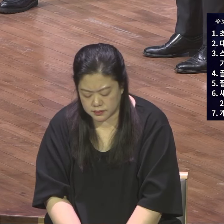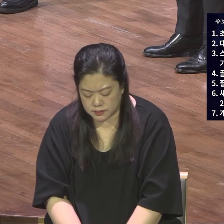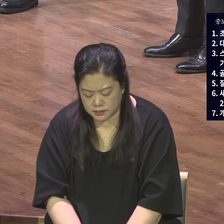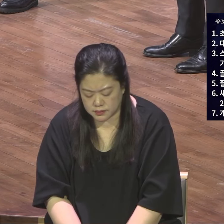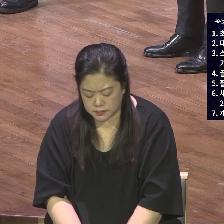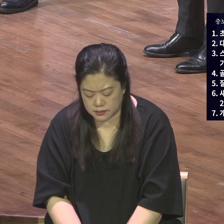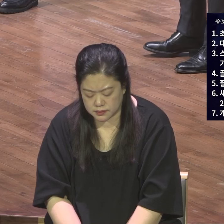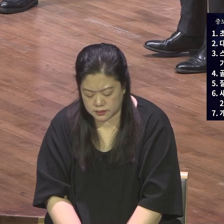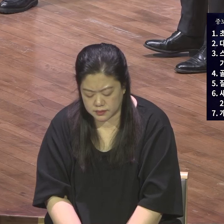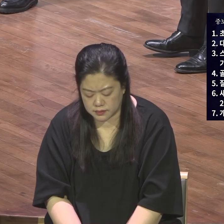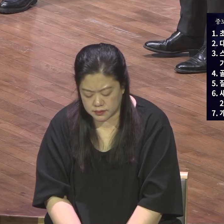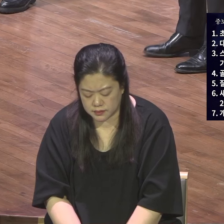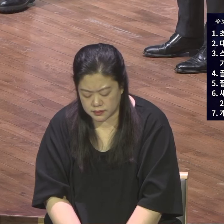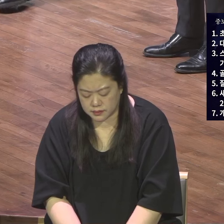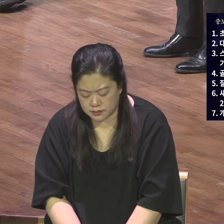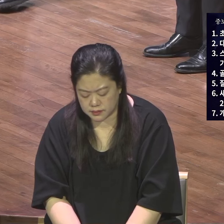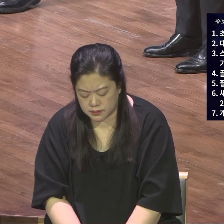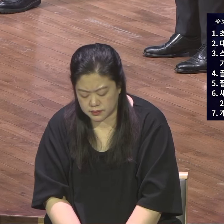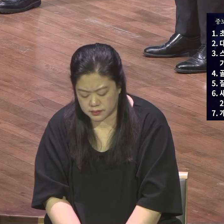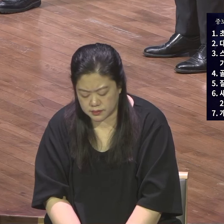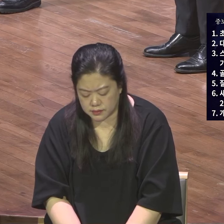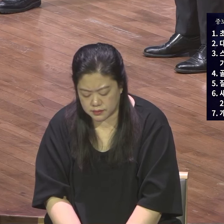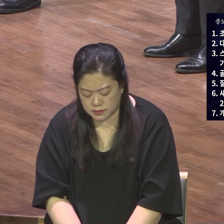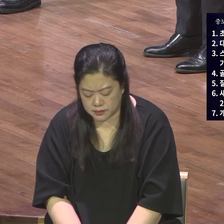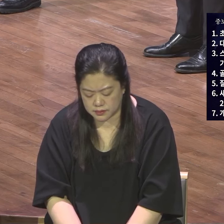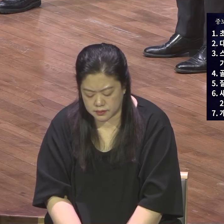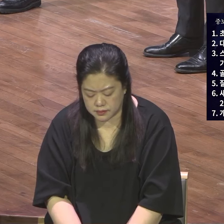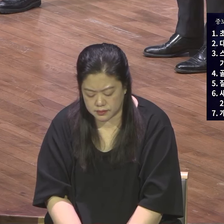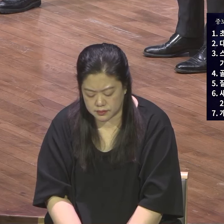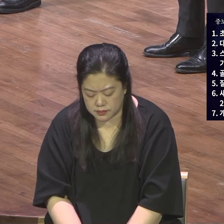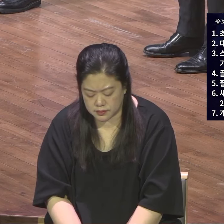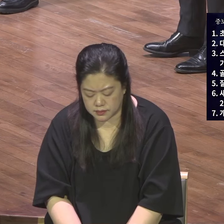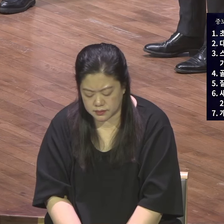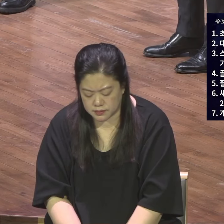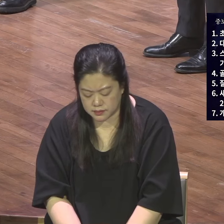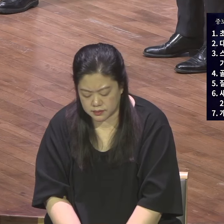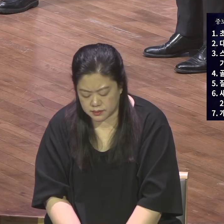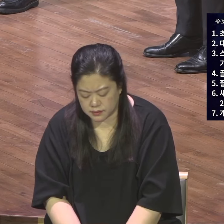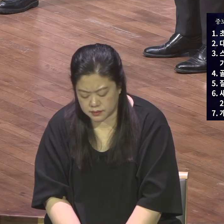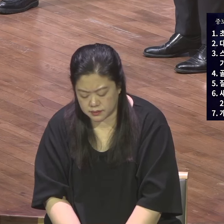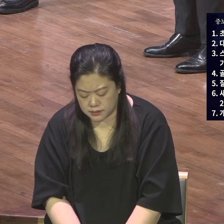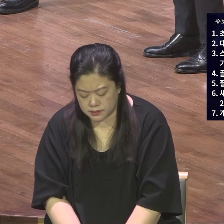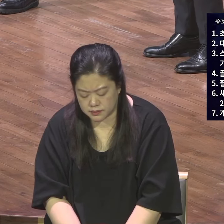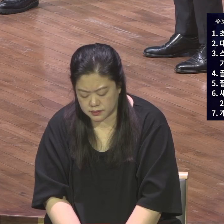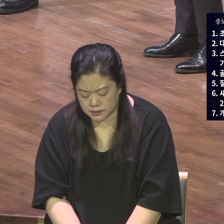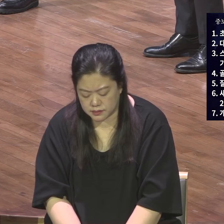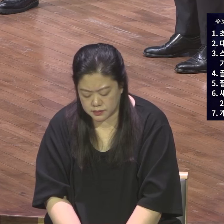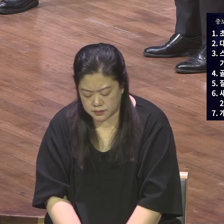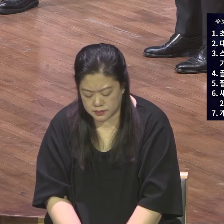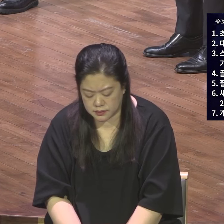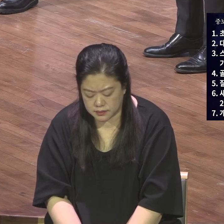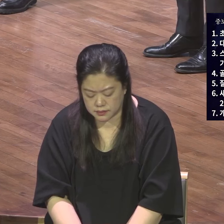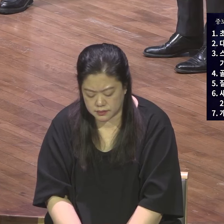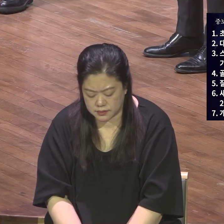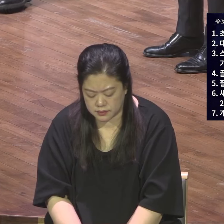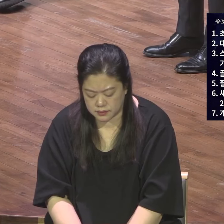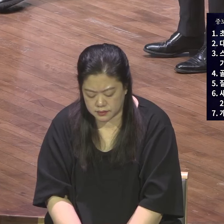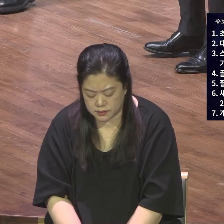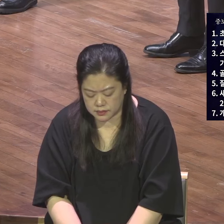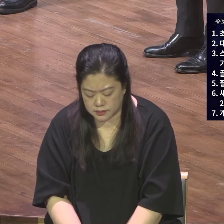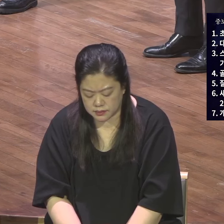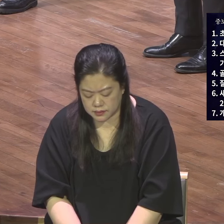하나님의 그 신의 영성이 붙여지게 하여 주시옵소서. 하나님 그 앞에서 오는 분의 눈마다 성령의 신은 하나님의